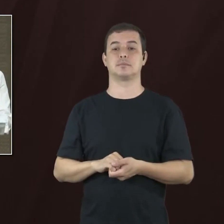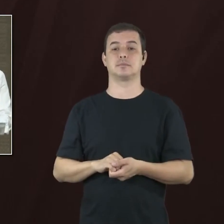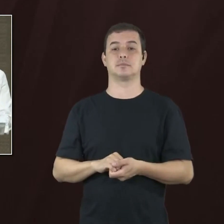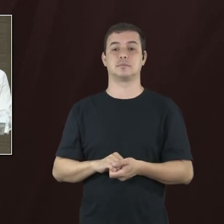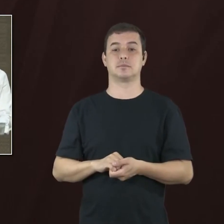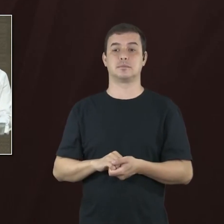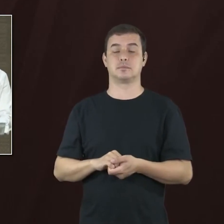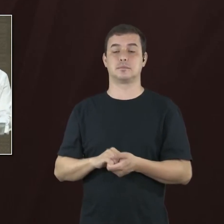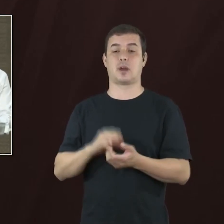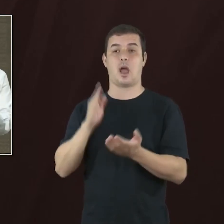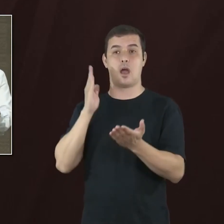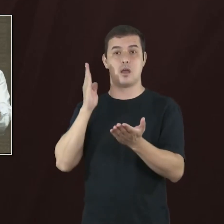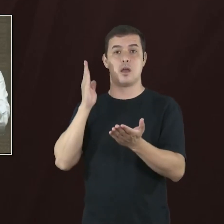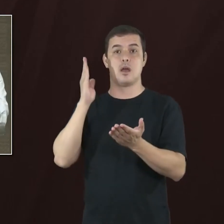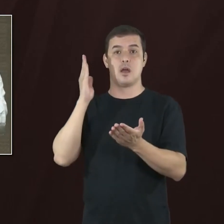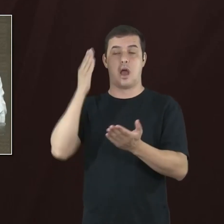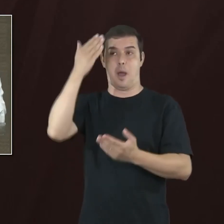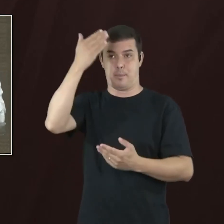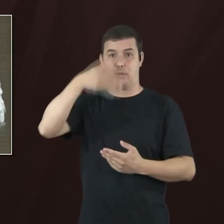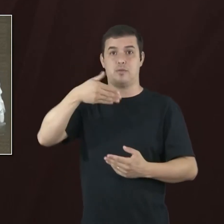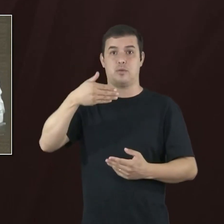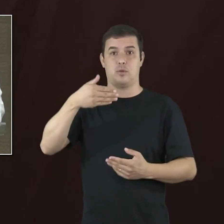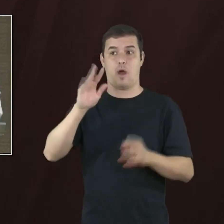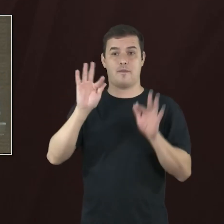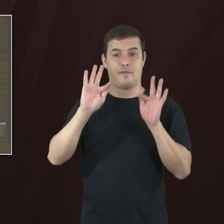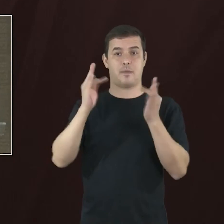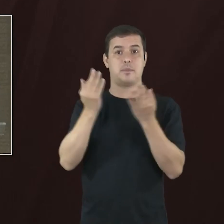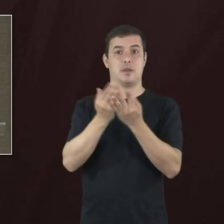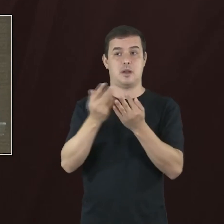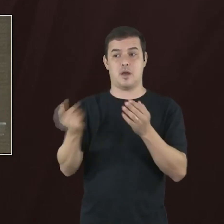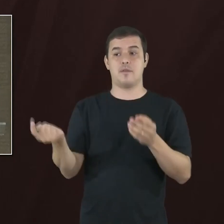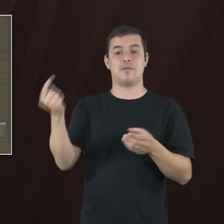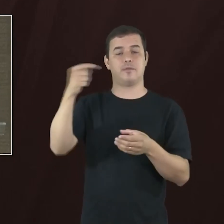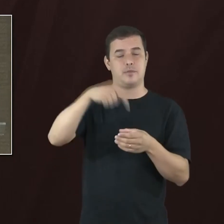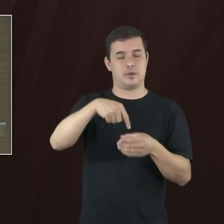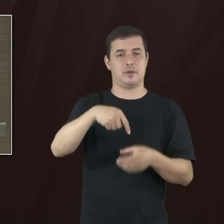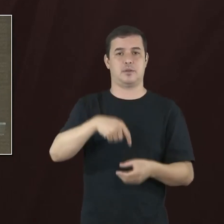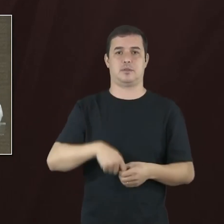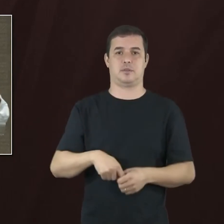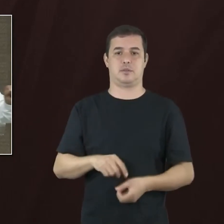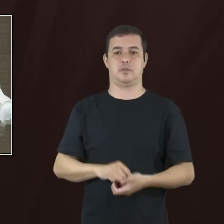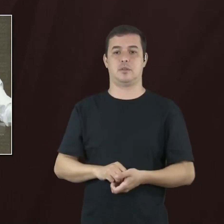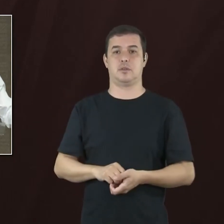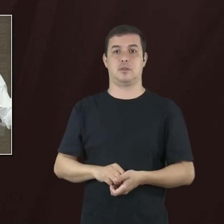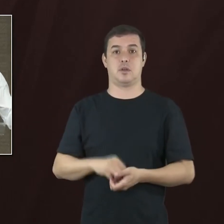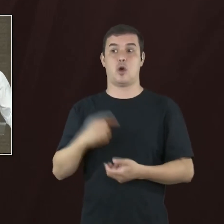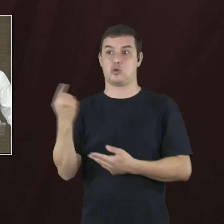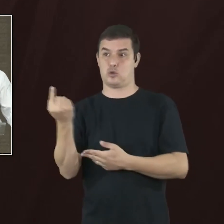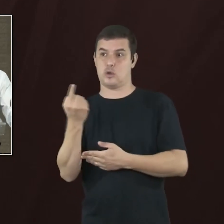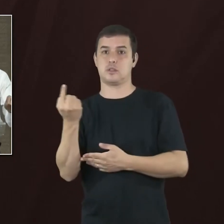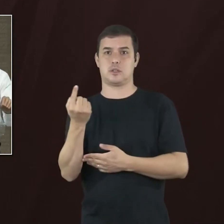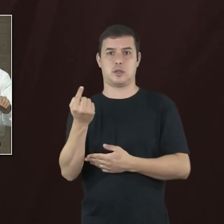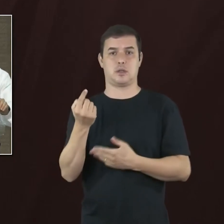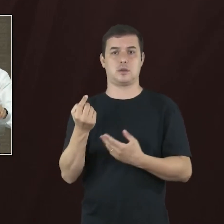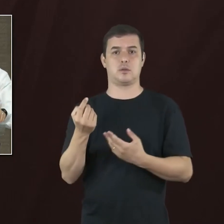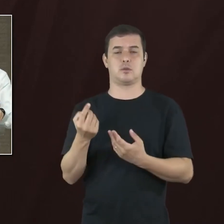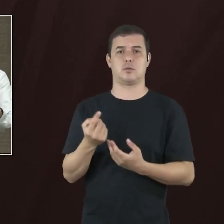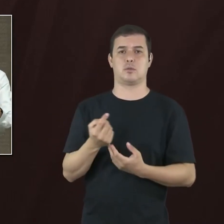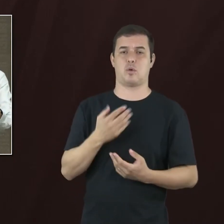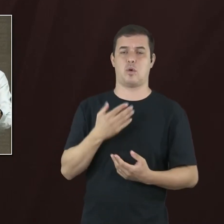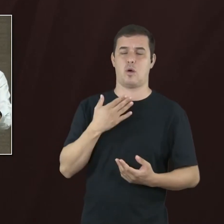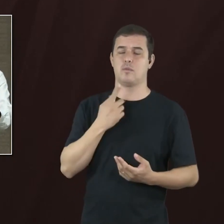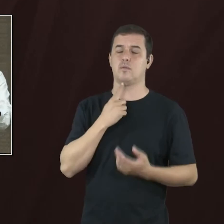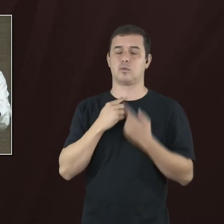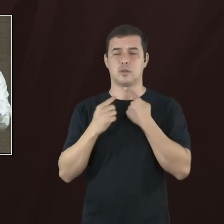aprovada a imigração para toda a família. E irmão Dong estava querendo vir sozinho. Irmão Samuel falou para ele: